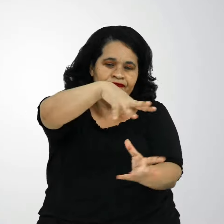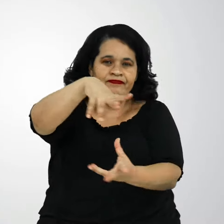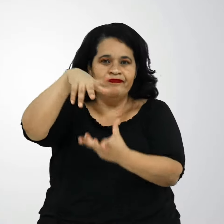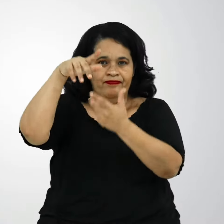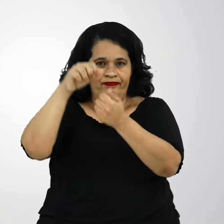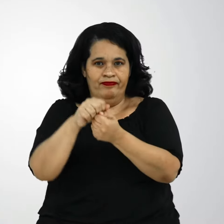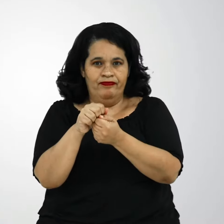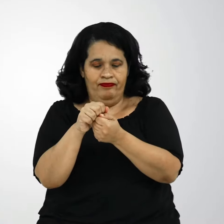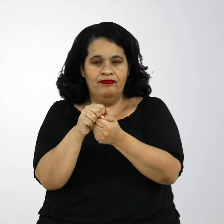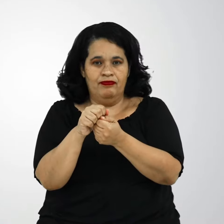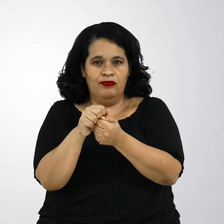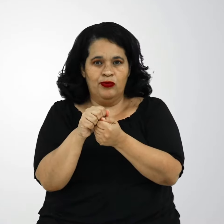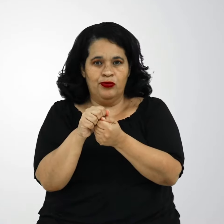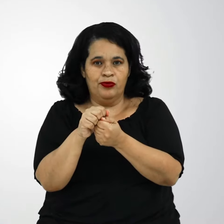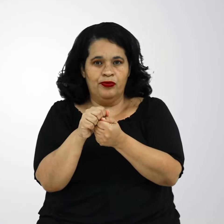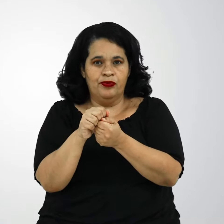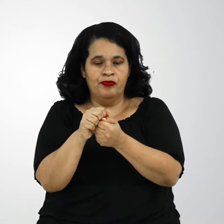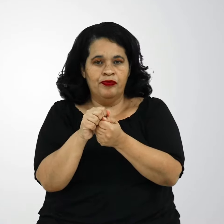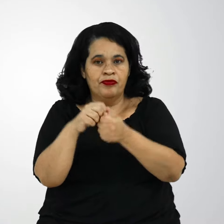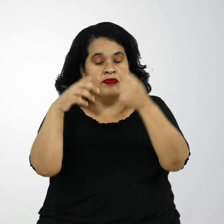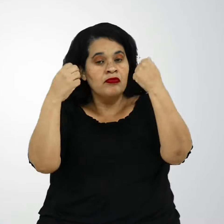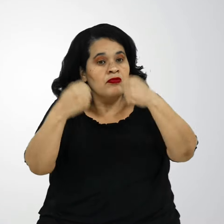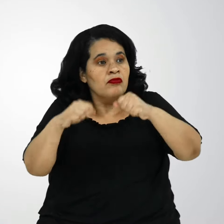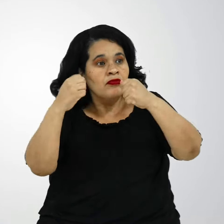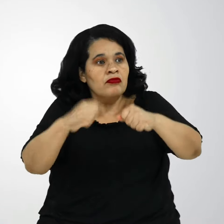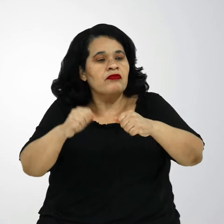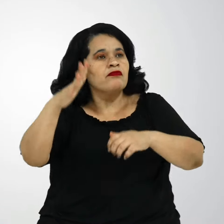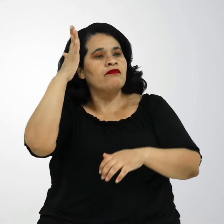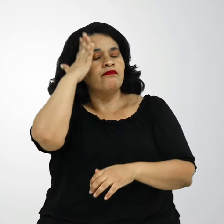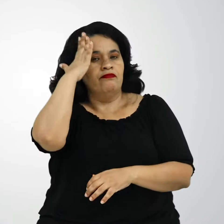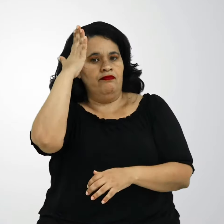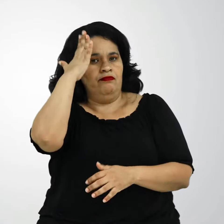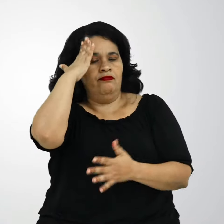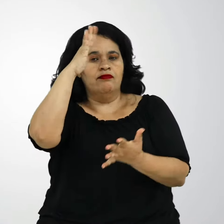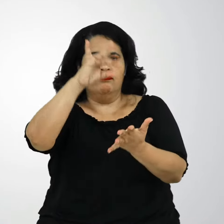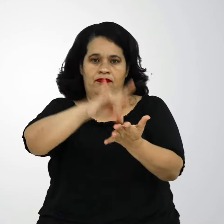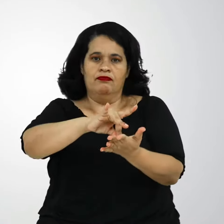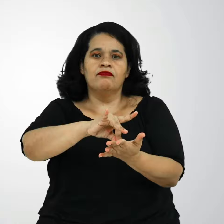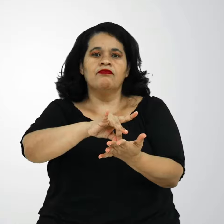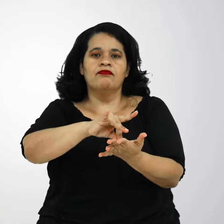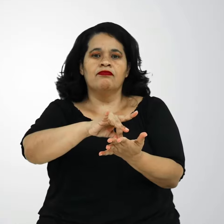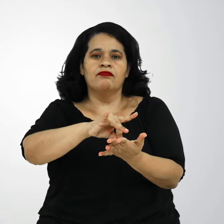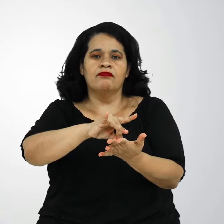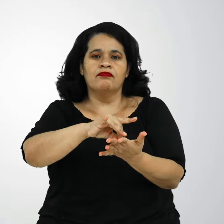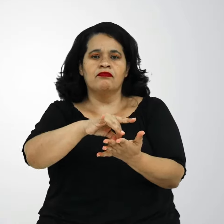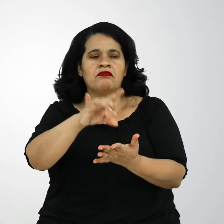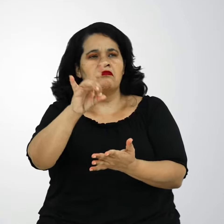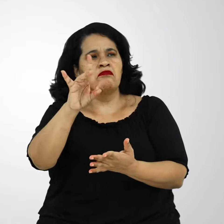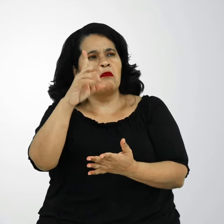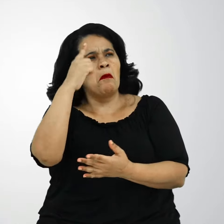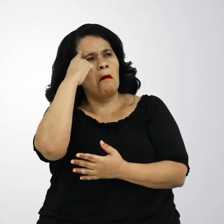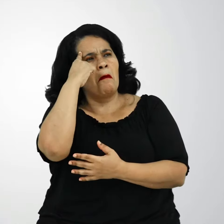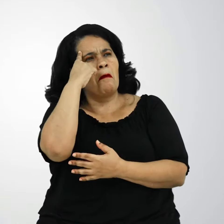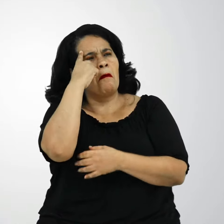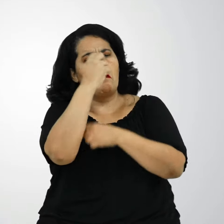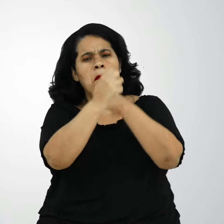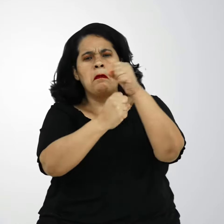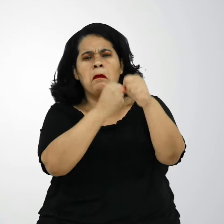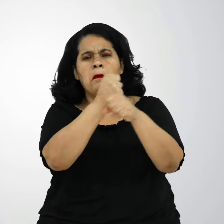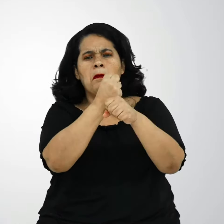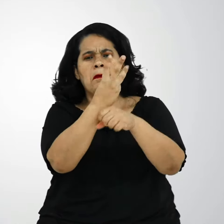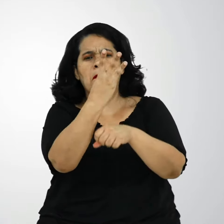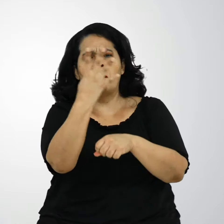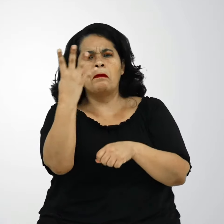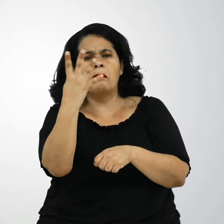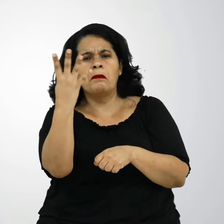pensar, levar em conta isso. Não pode ser só até lá o ano 34 da época.